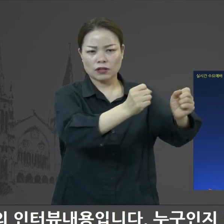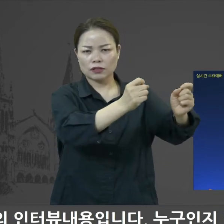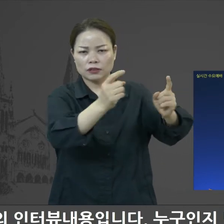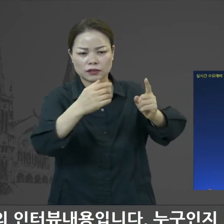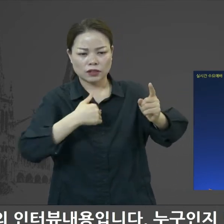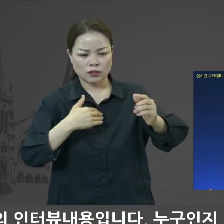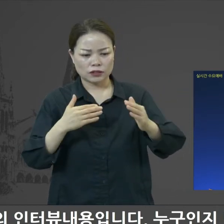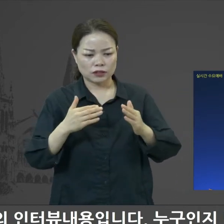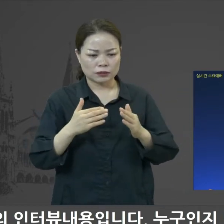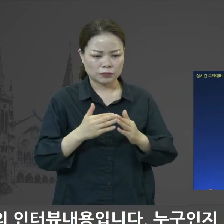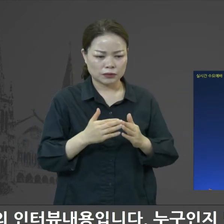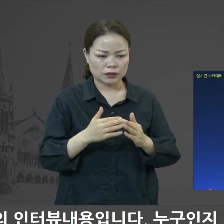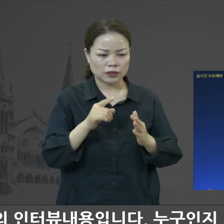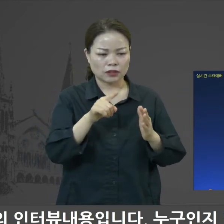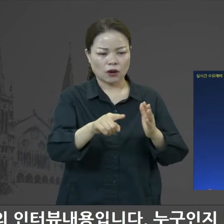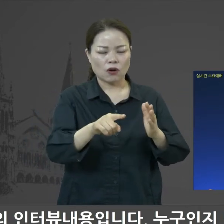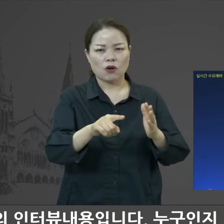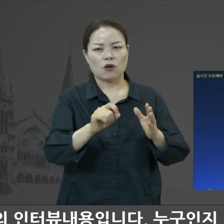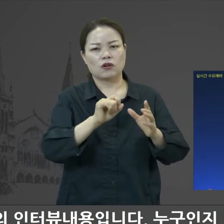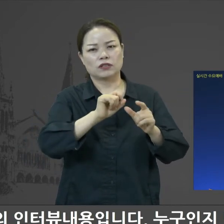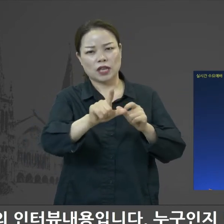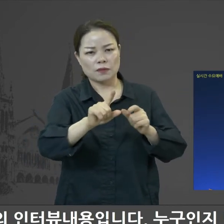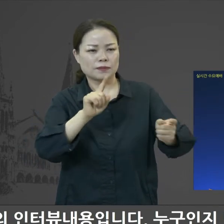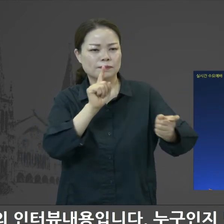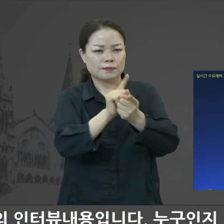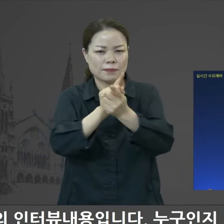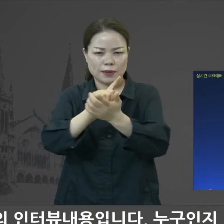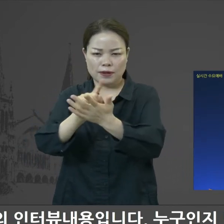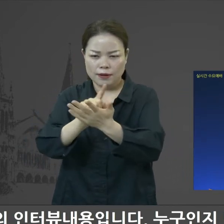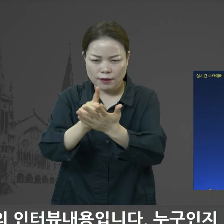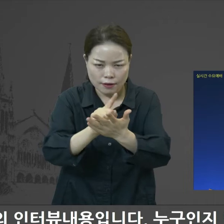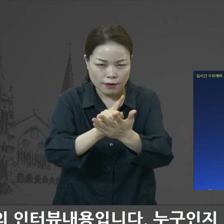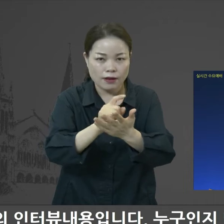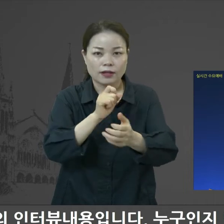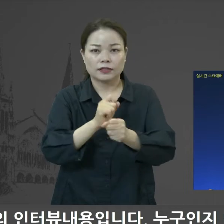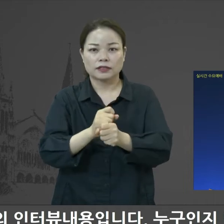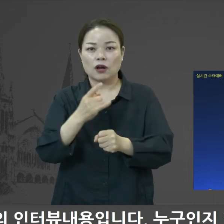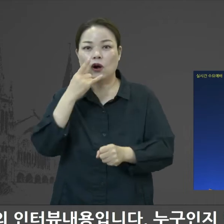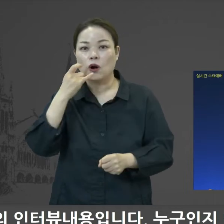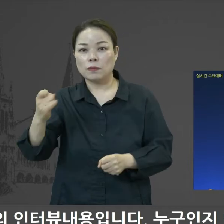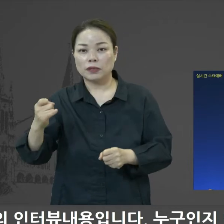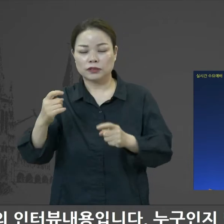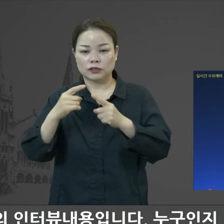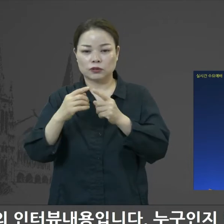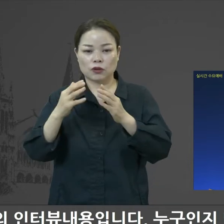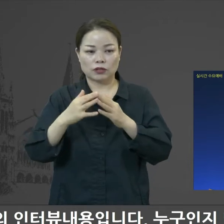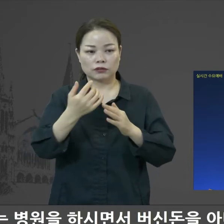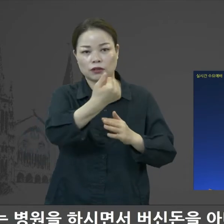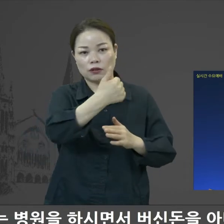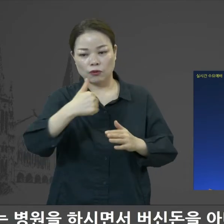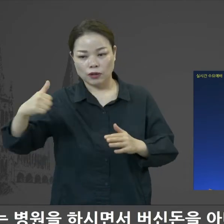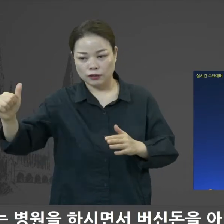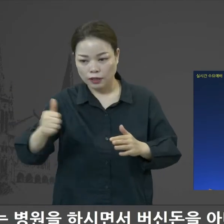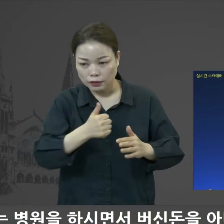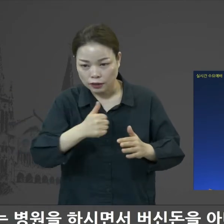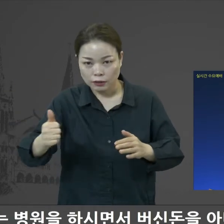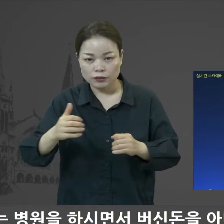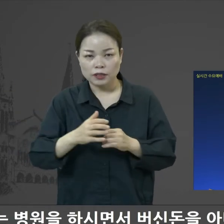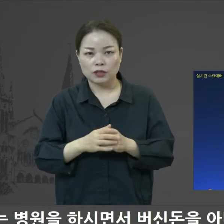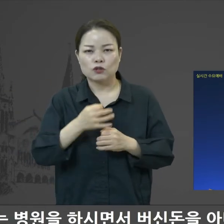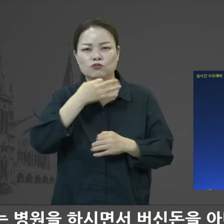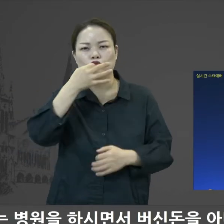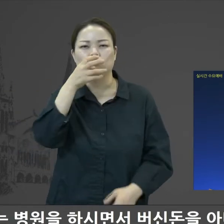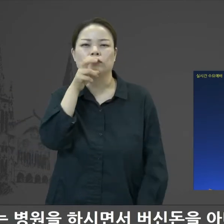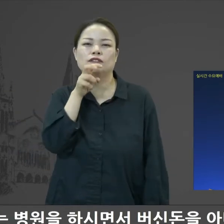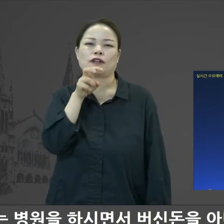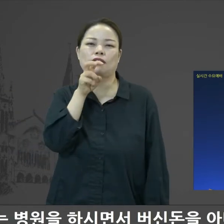저희 집을 거쳐가지 않은 분은 없을 것입니다. 그때 어머니가 집에서 교회까지 오고 가시면서 부르시는